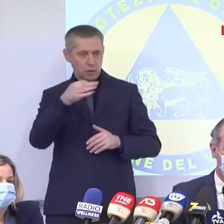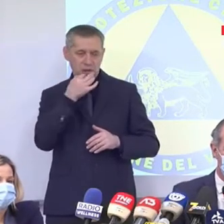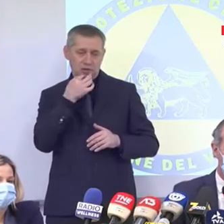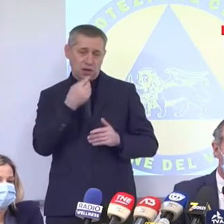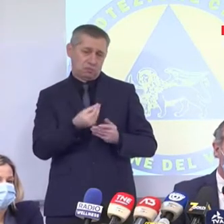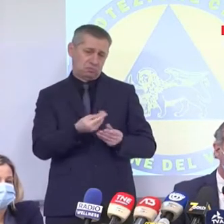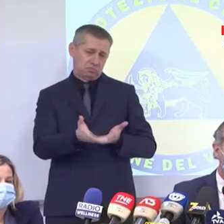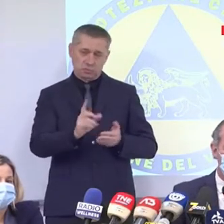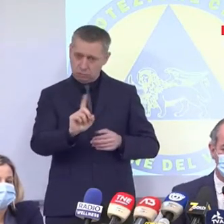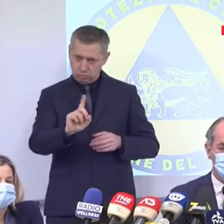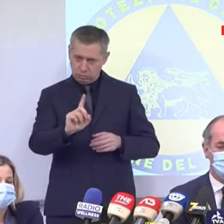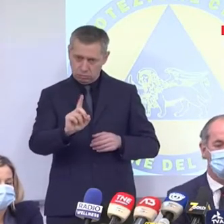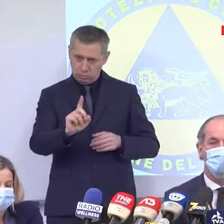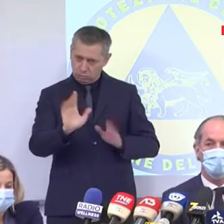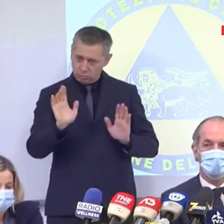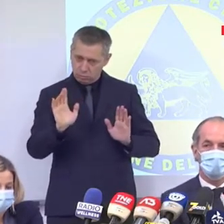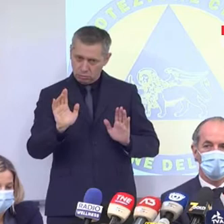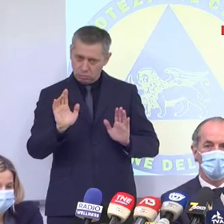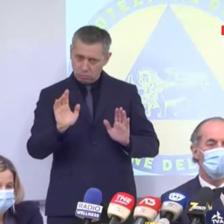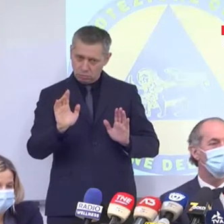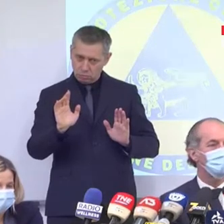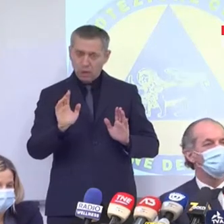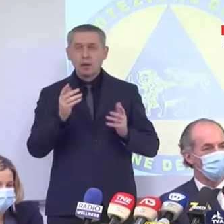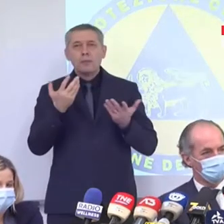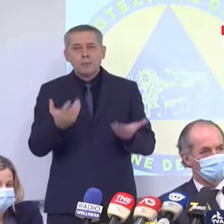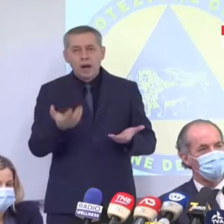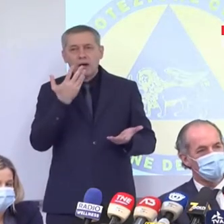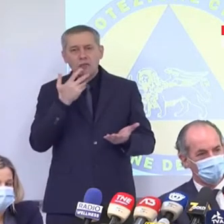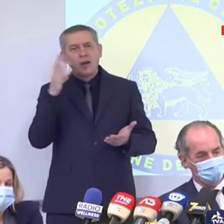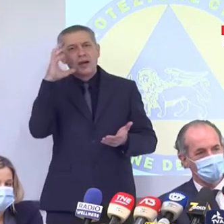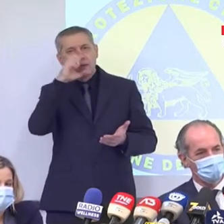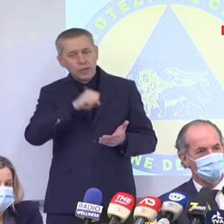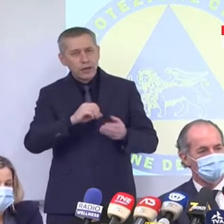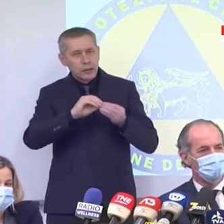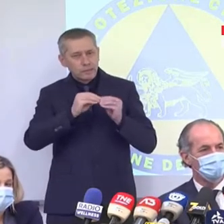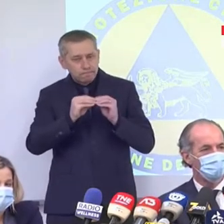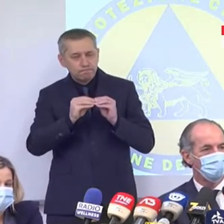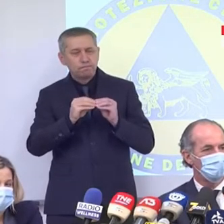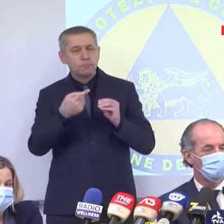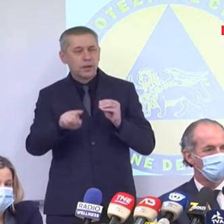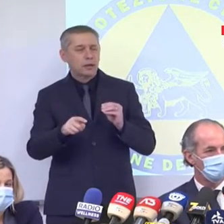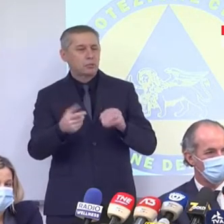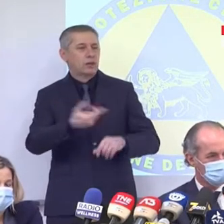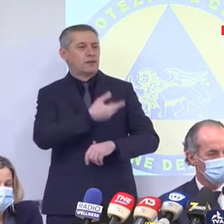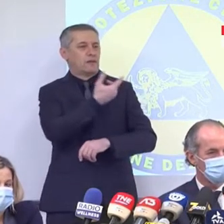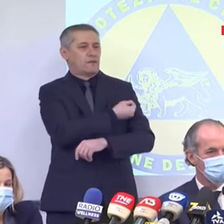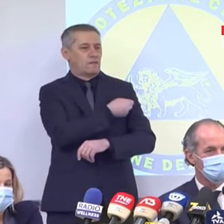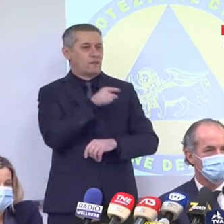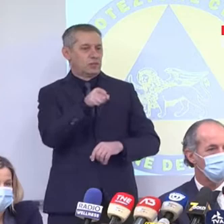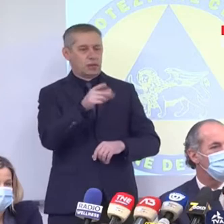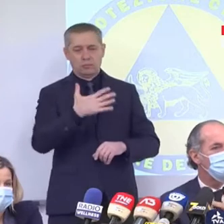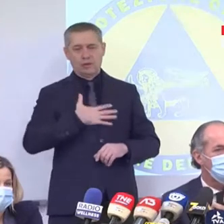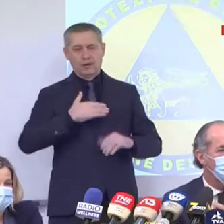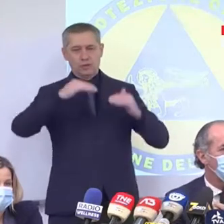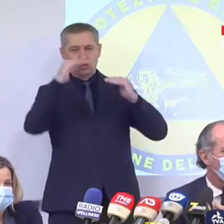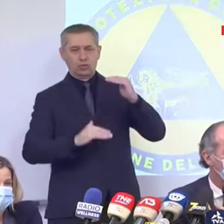sperimentale. Adesso vogliamo capire quale sia la formula per andare a vaccinare un operatore sotto i 60